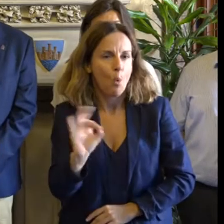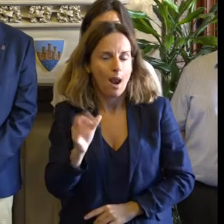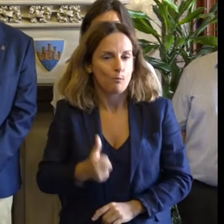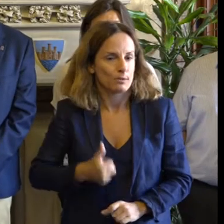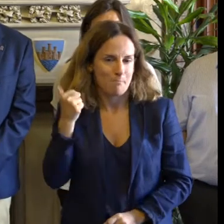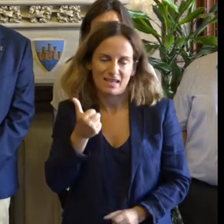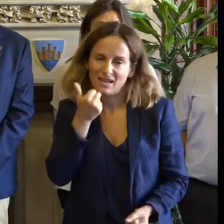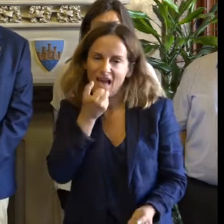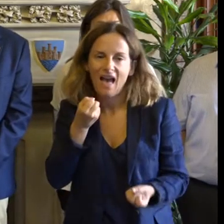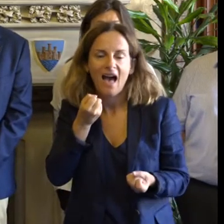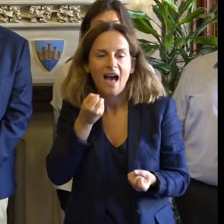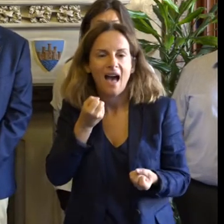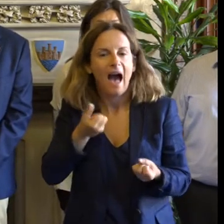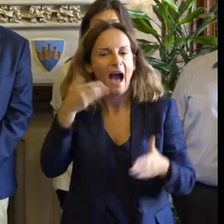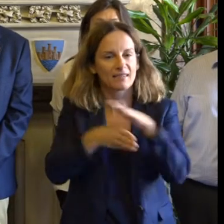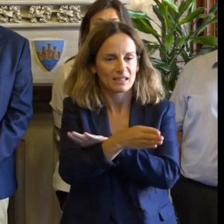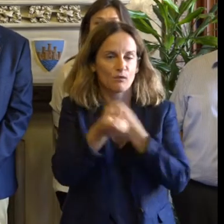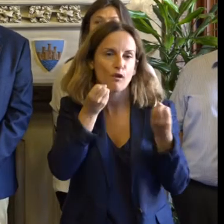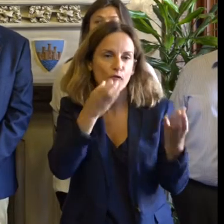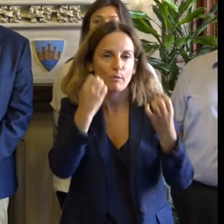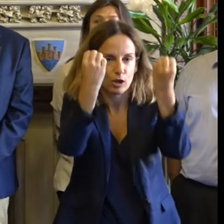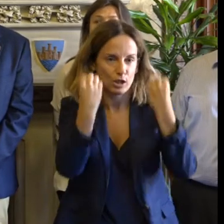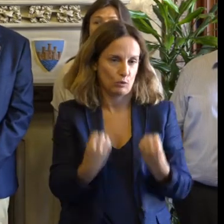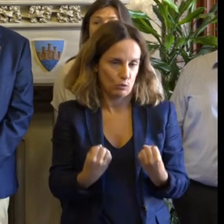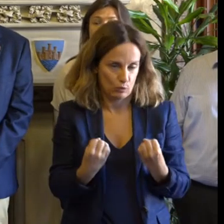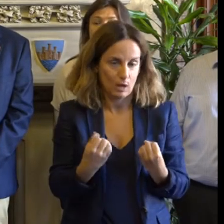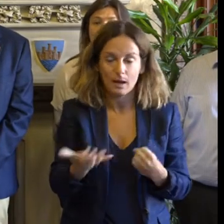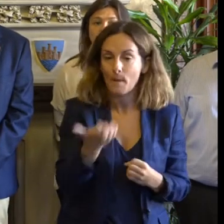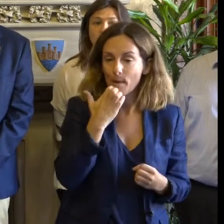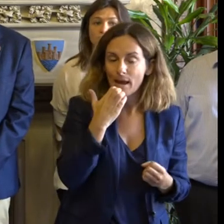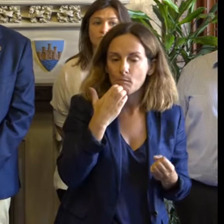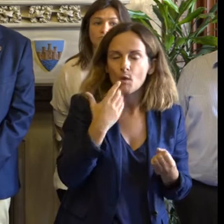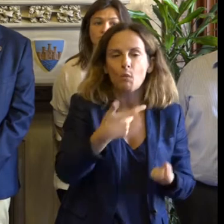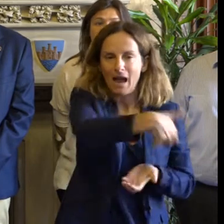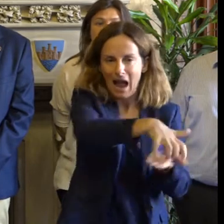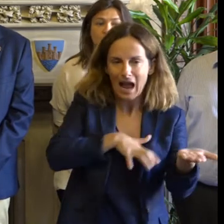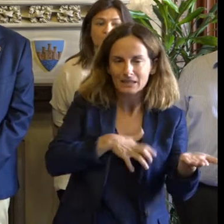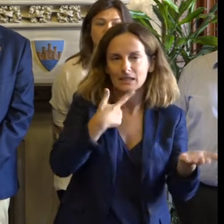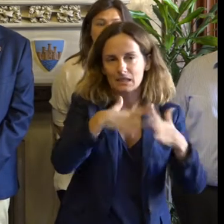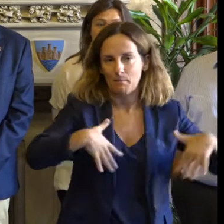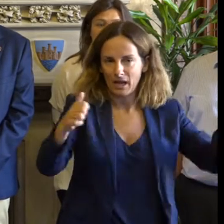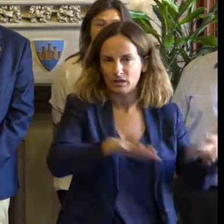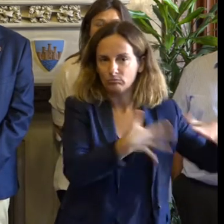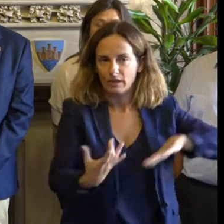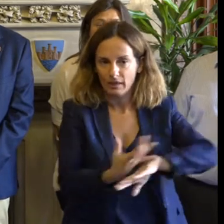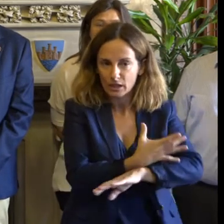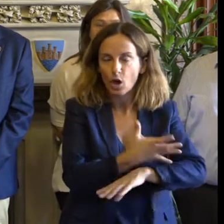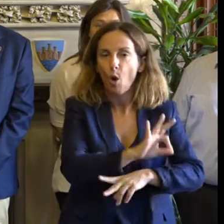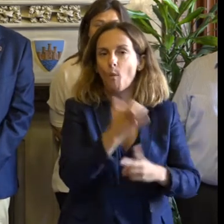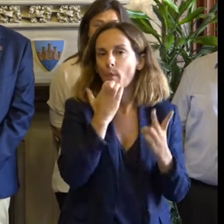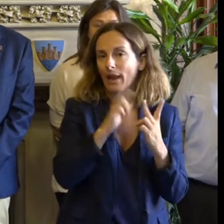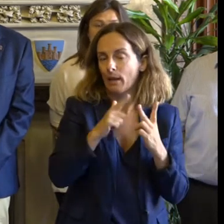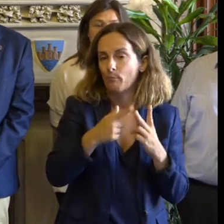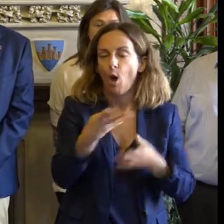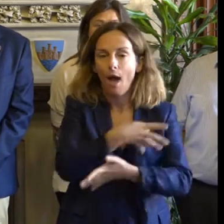institucional a la gent. Mesures com la gravació digital de les actes en els plens o l'augment de la publicació de les agendes d'alts càrrecs, que